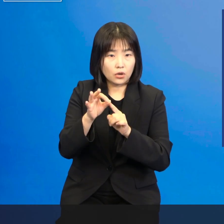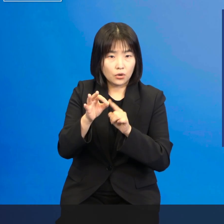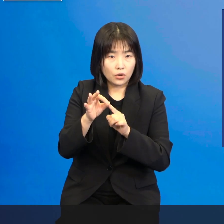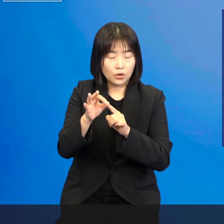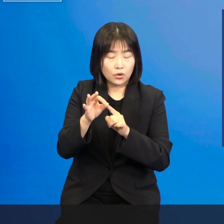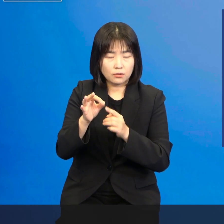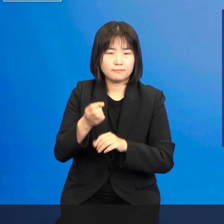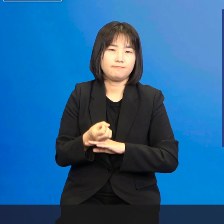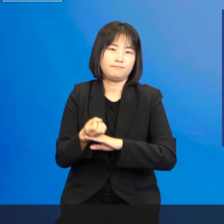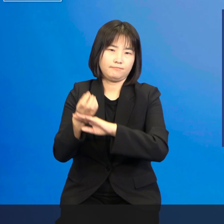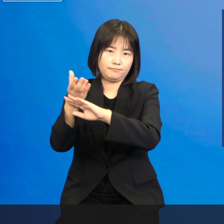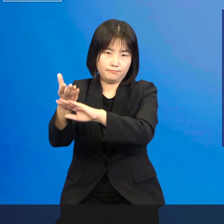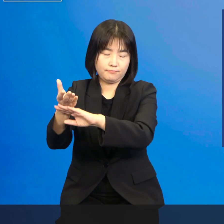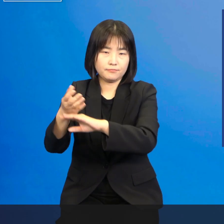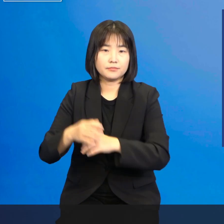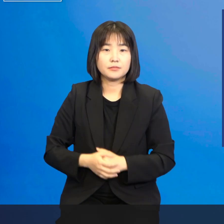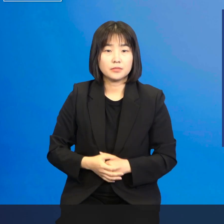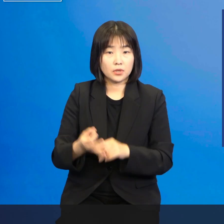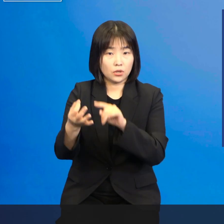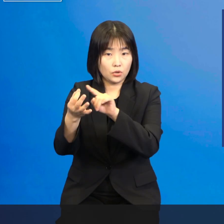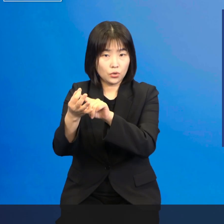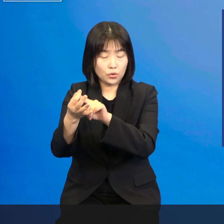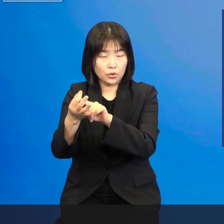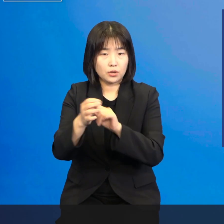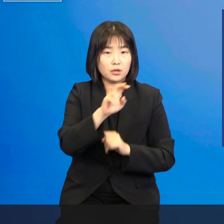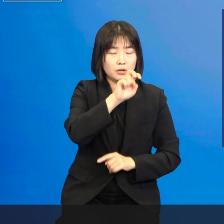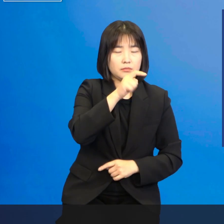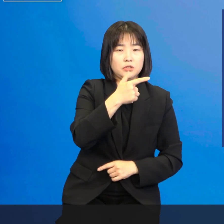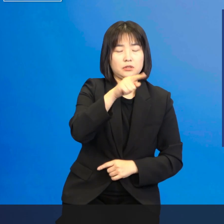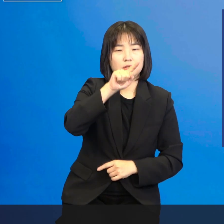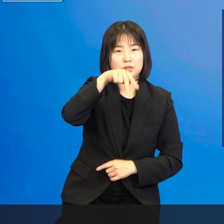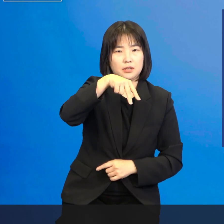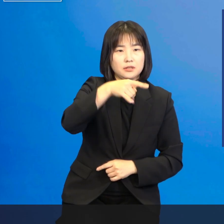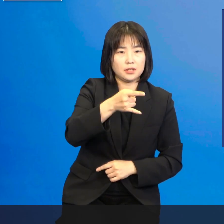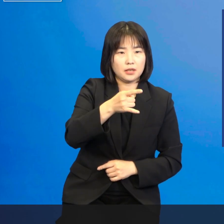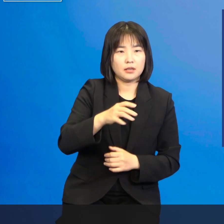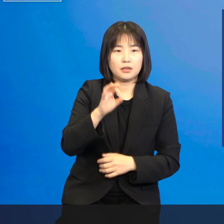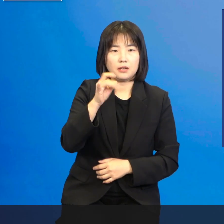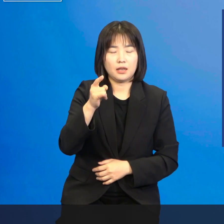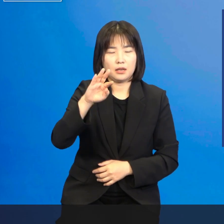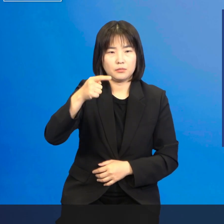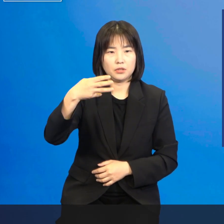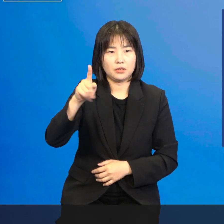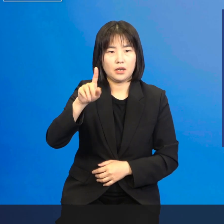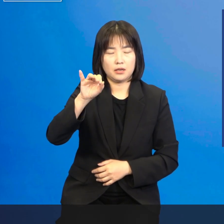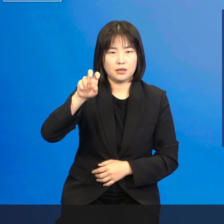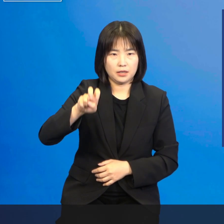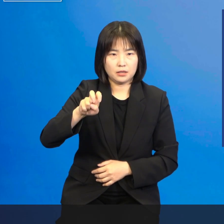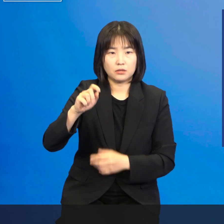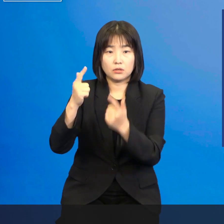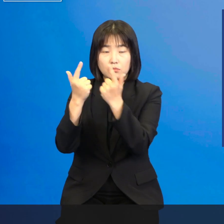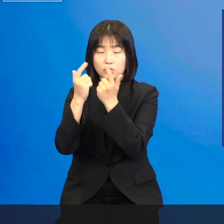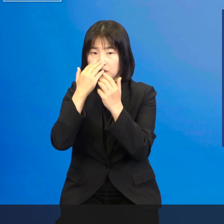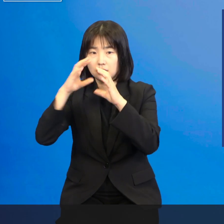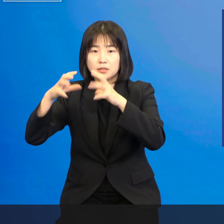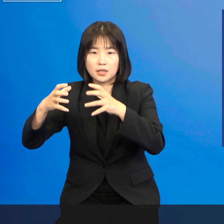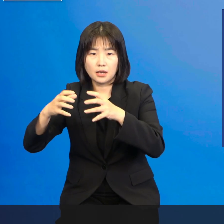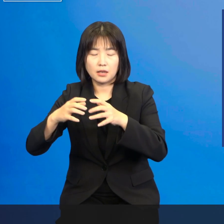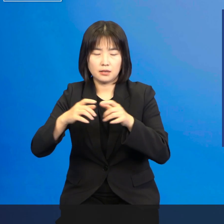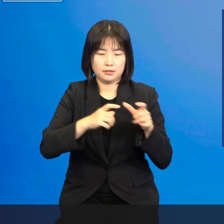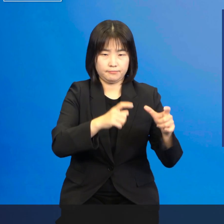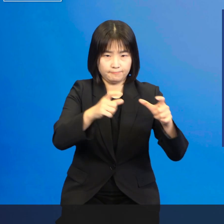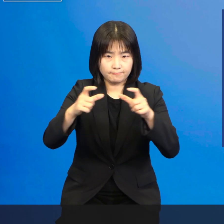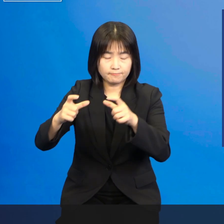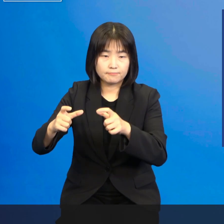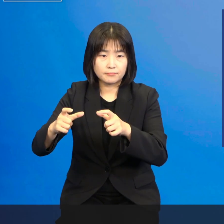돈을 그에게 건네주었다. 그 돈은 므낫세와 에브라임과 북이스라엘의 나머지